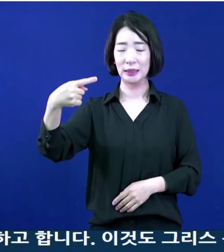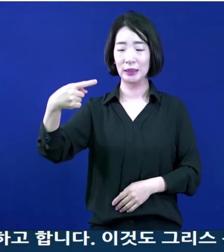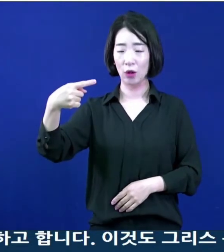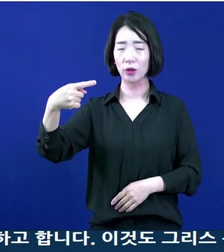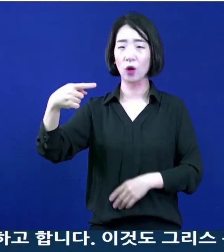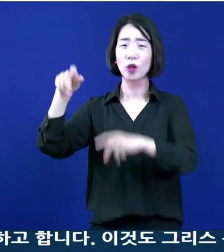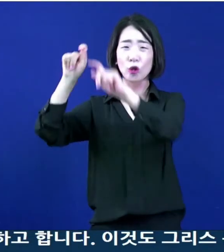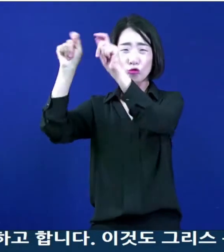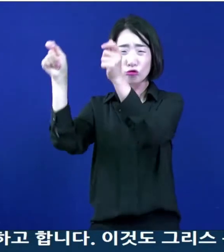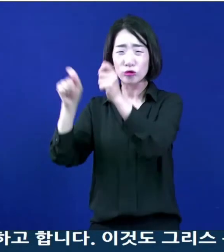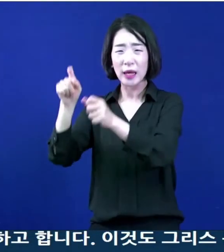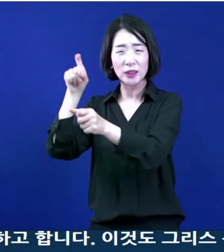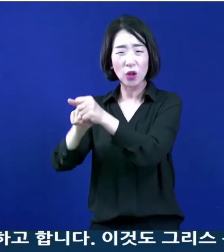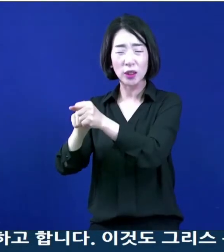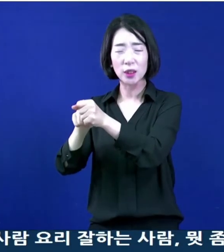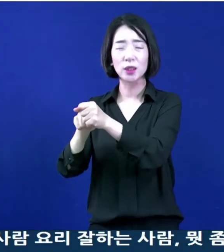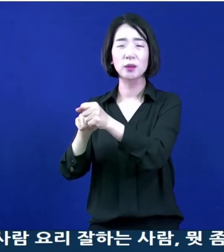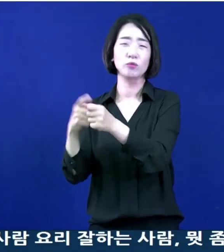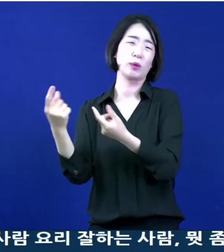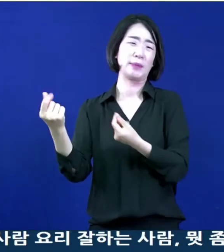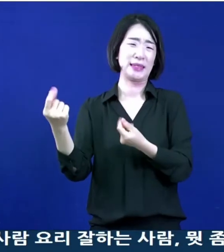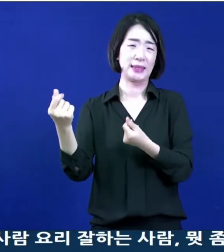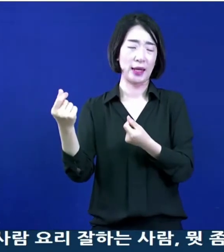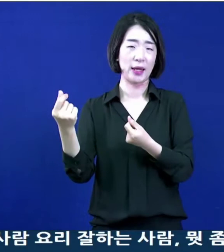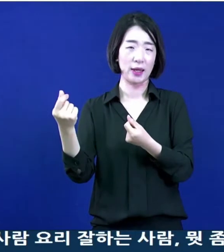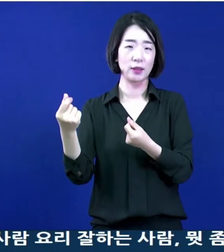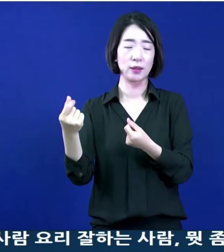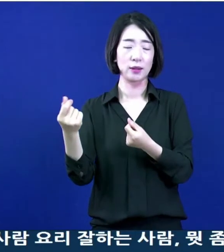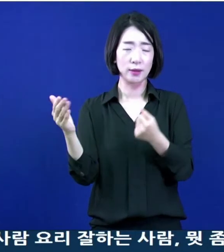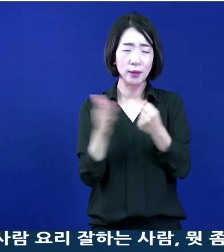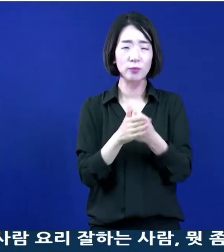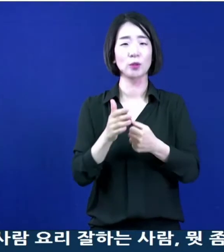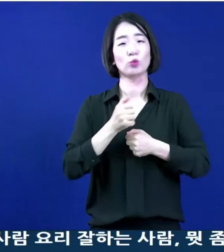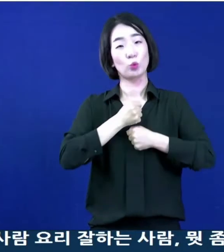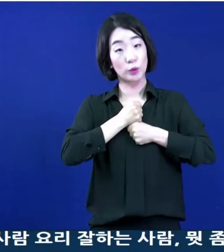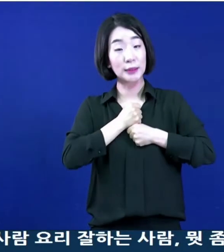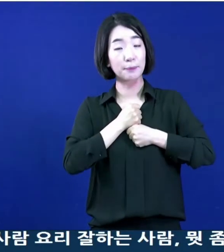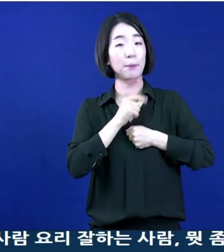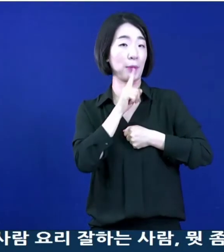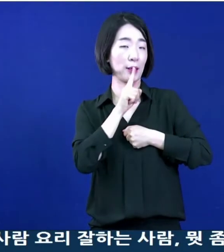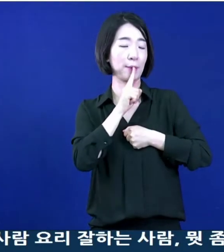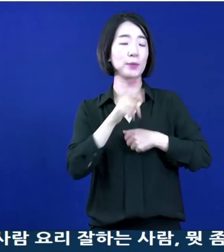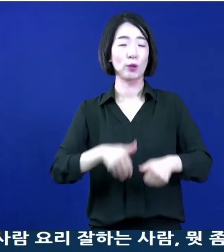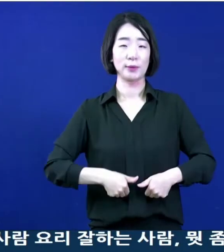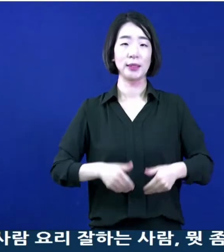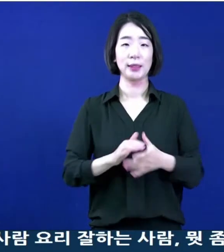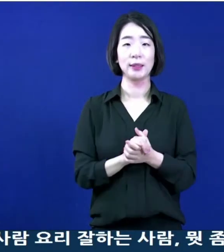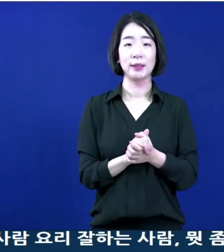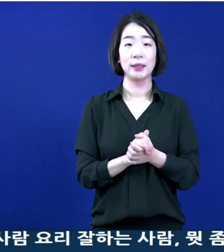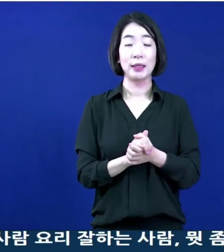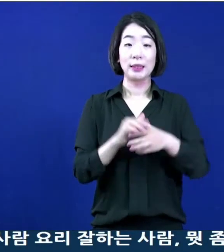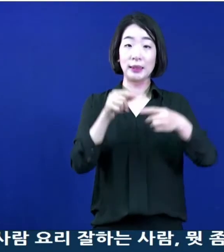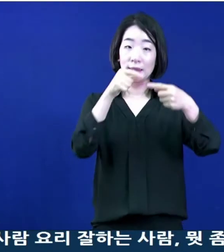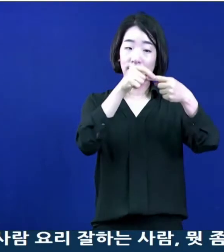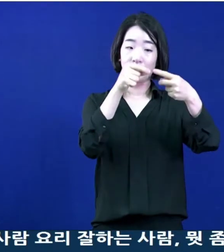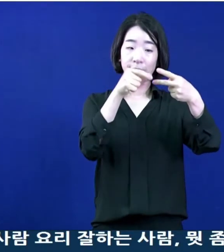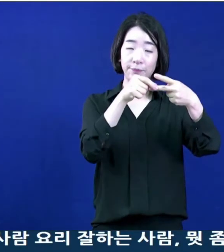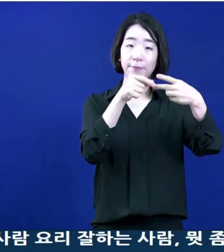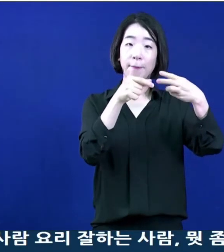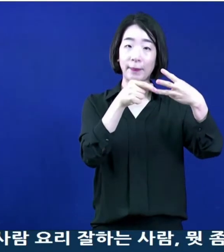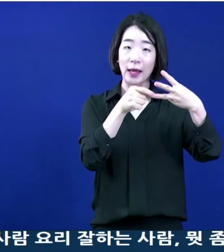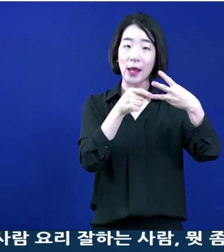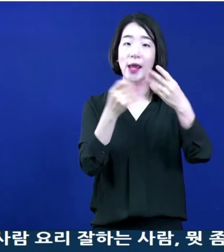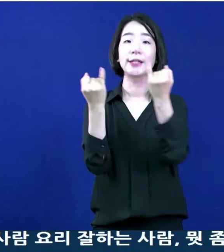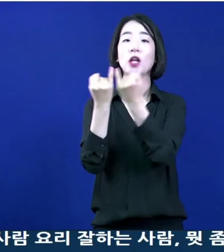게 있어요. 좀 조심해야 될 부분이 있습니다. 어쨌든 이 셈의 여신들이 있는데 그